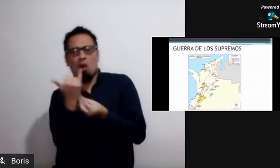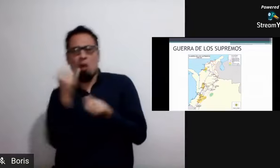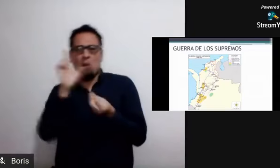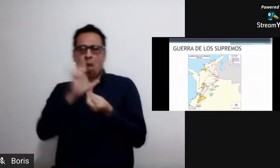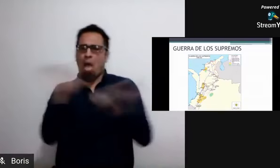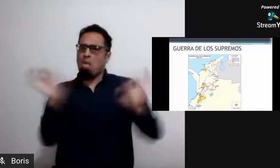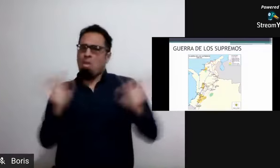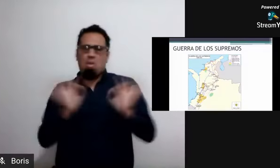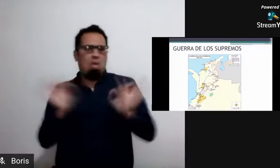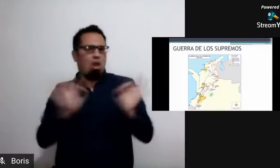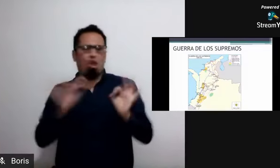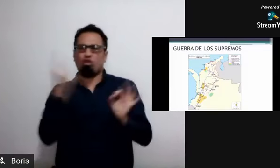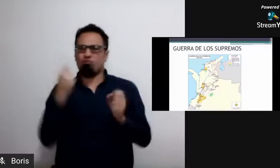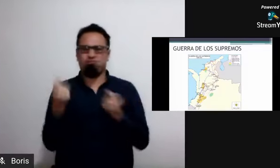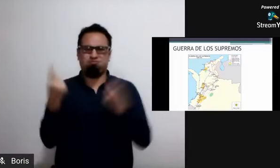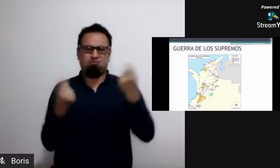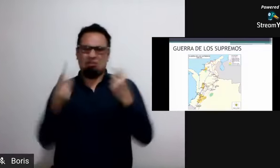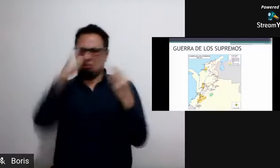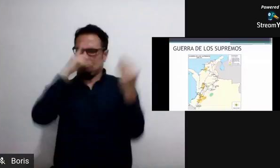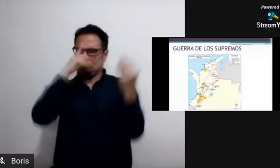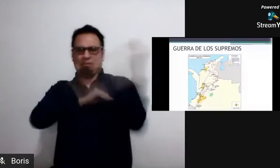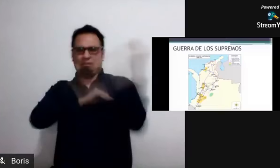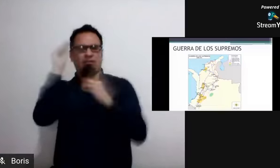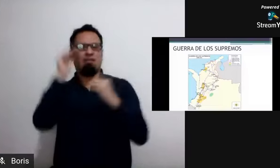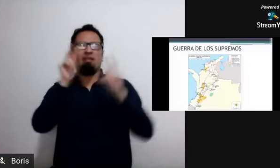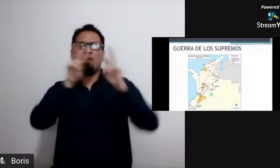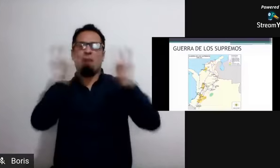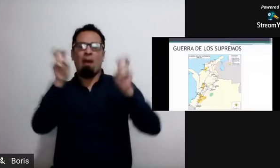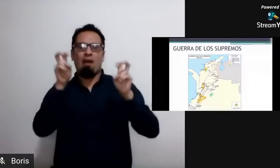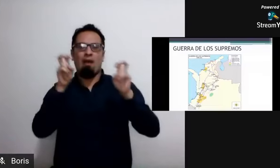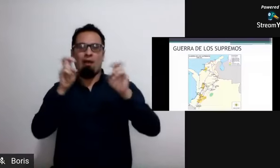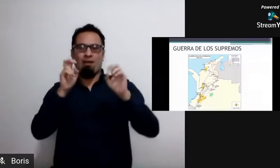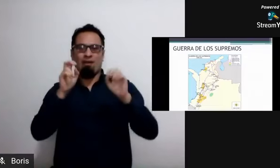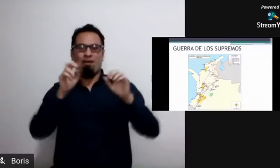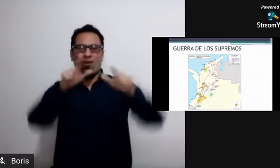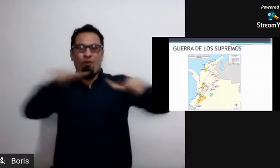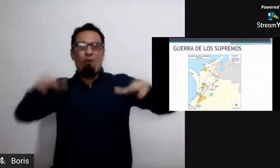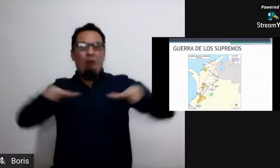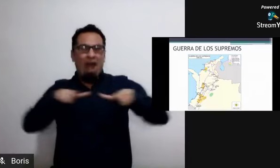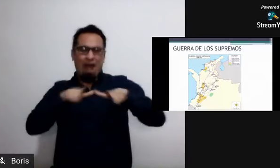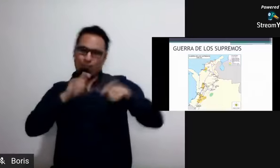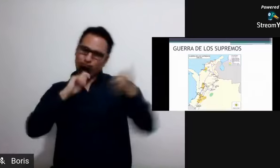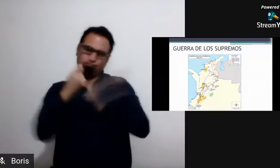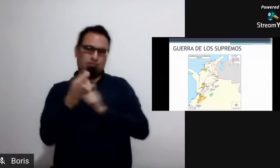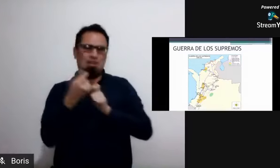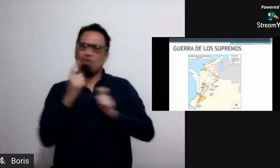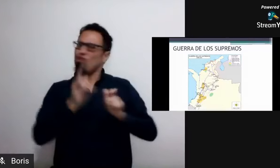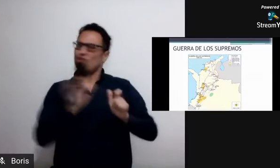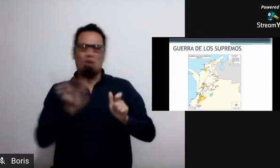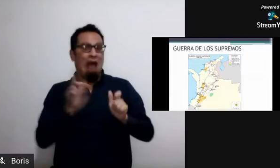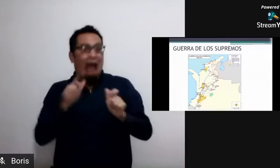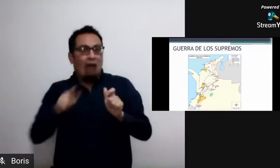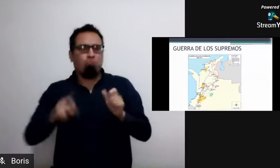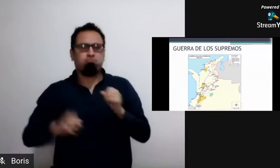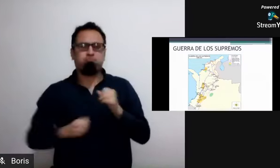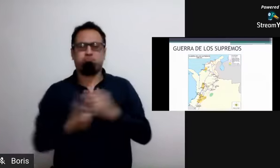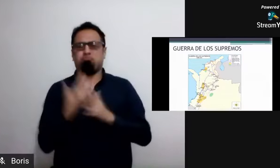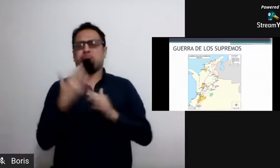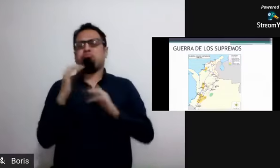grupos que entre ellos van defendiendo sus ideologías. Aún no se conforman los partidos